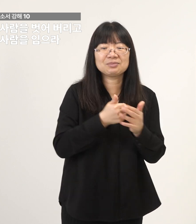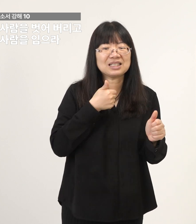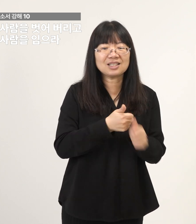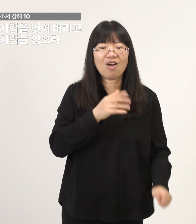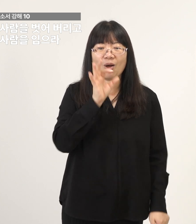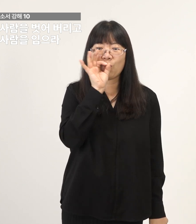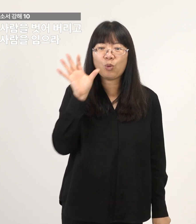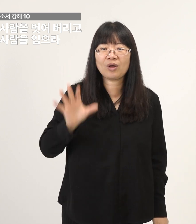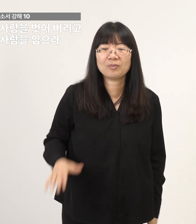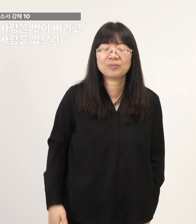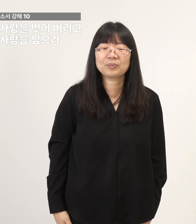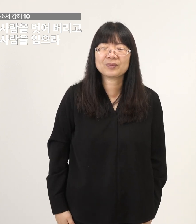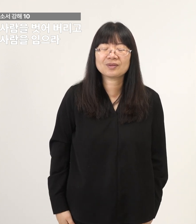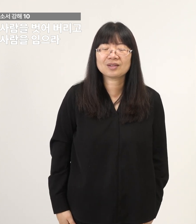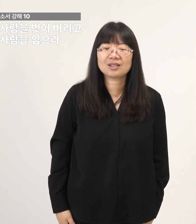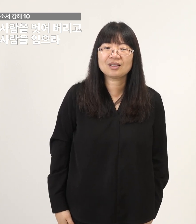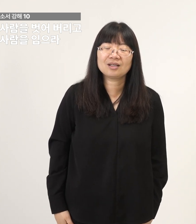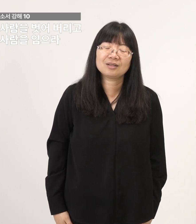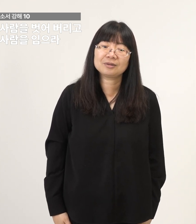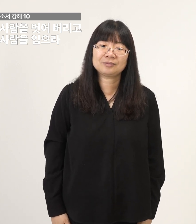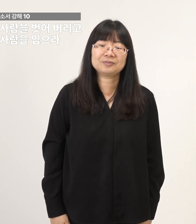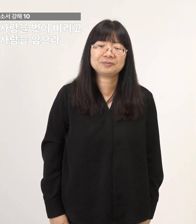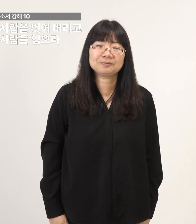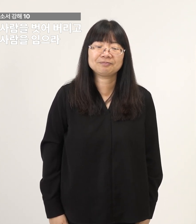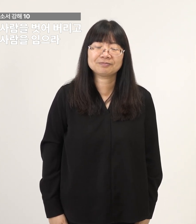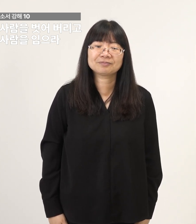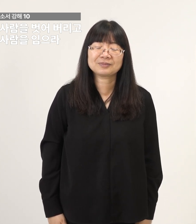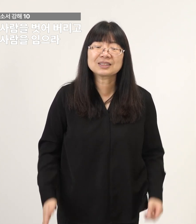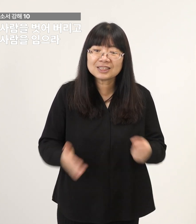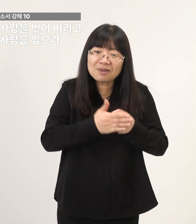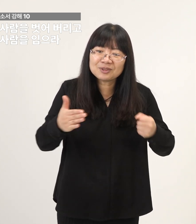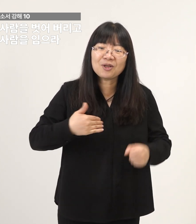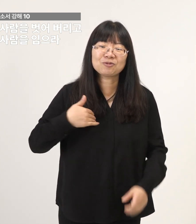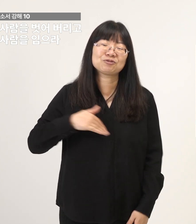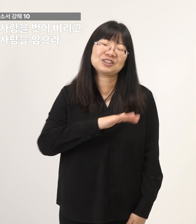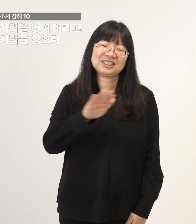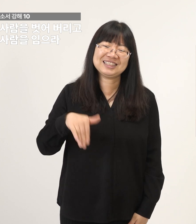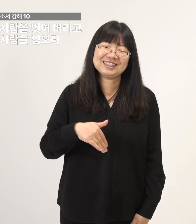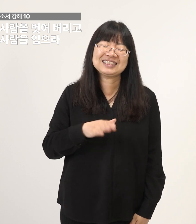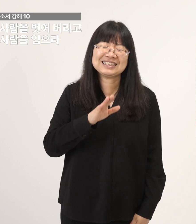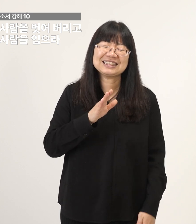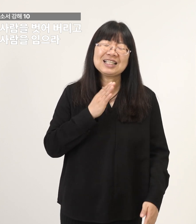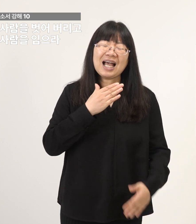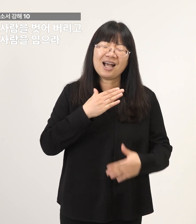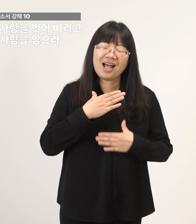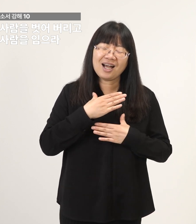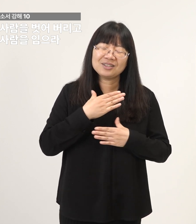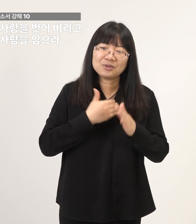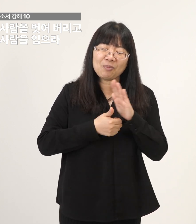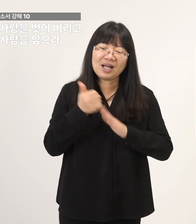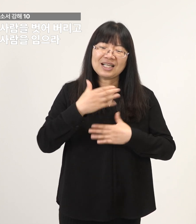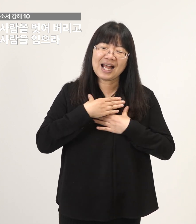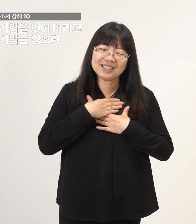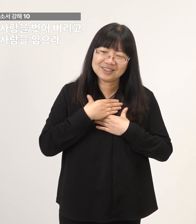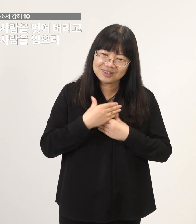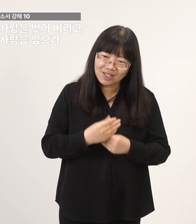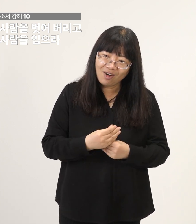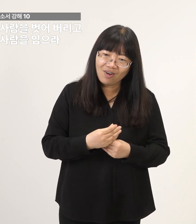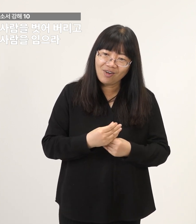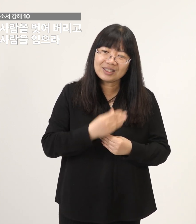여기에 우리의 안전한 소망이 있는 거예요. 여덟